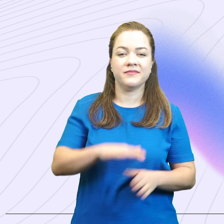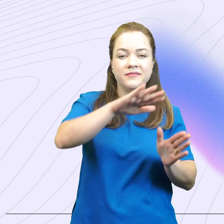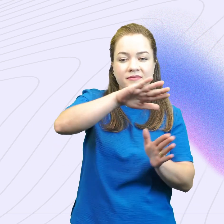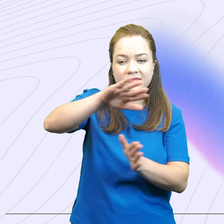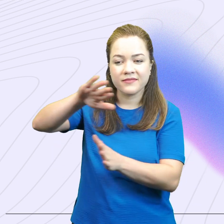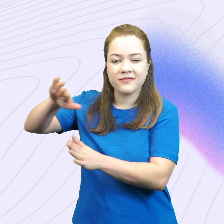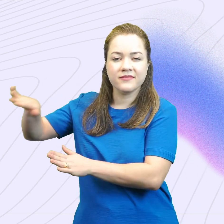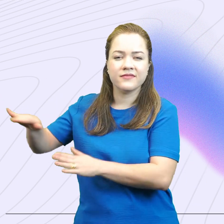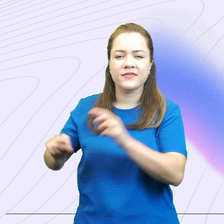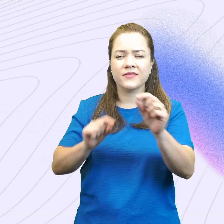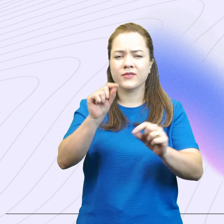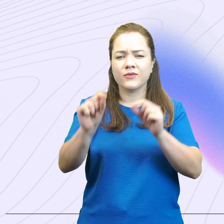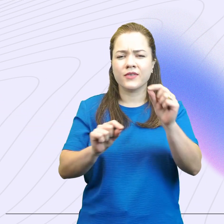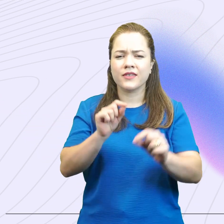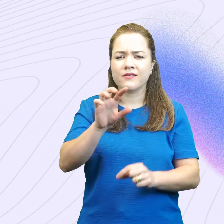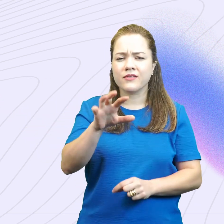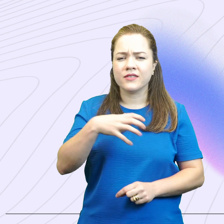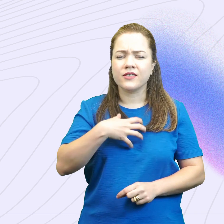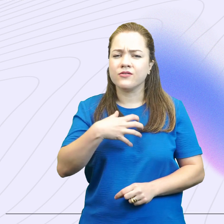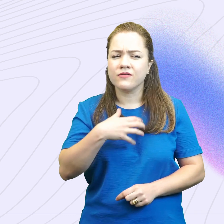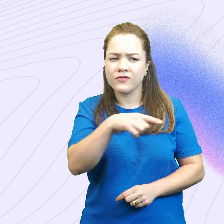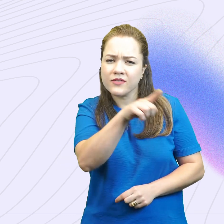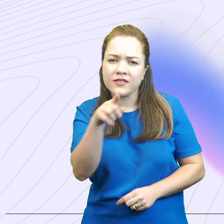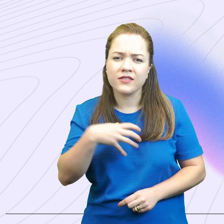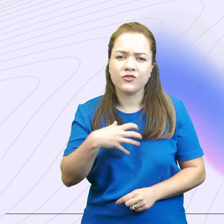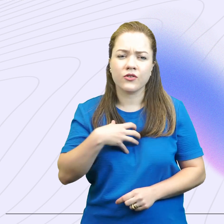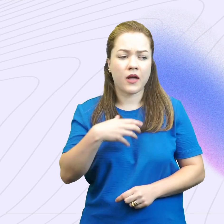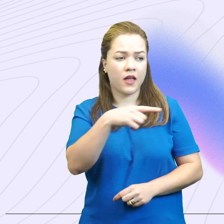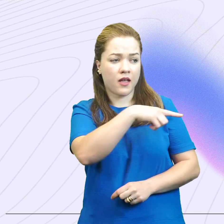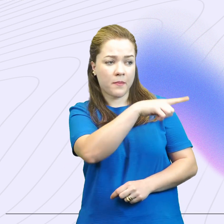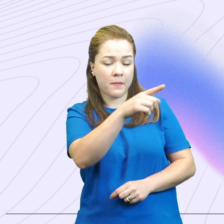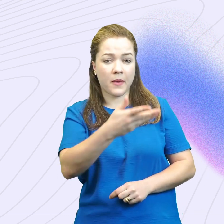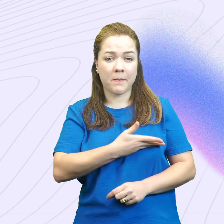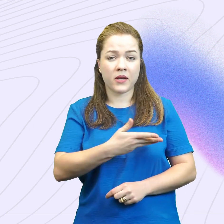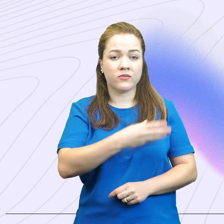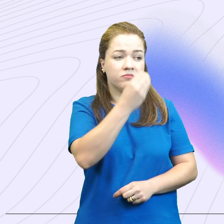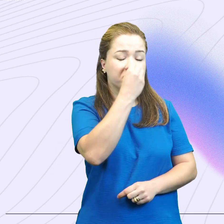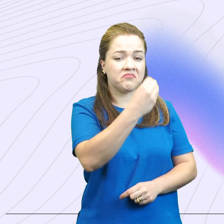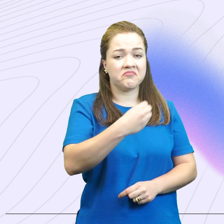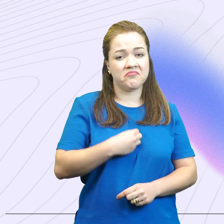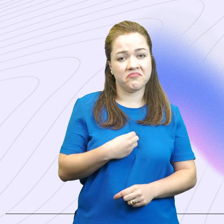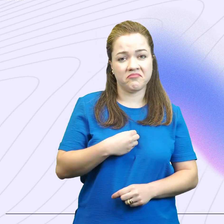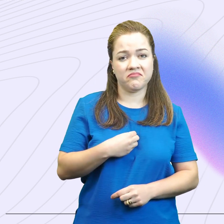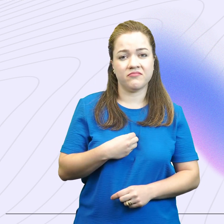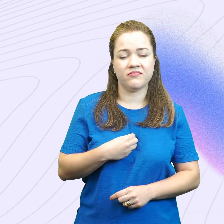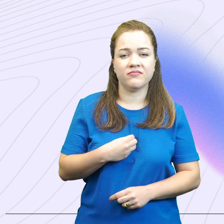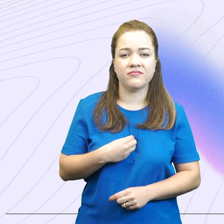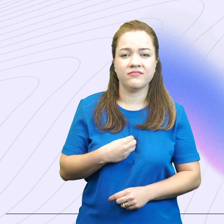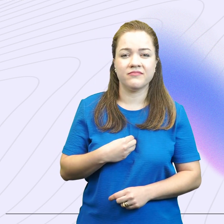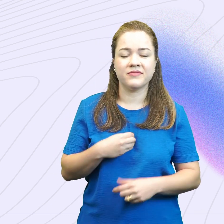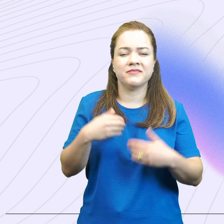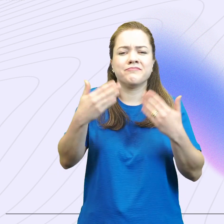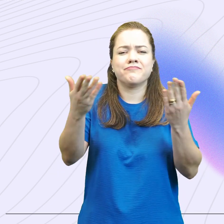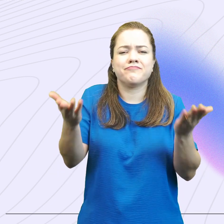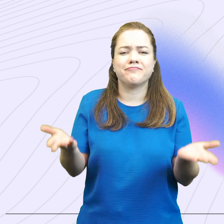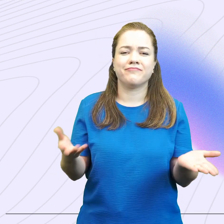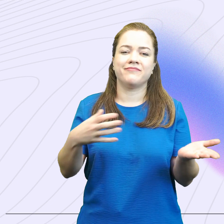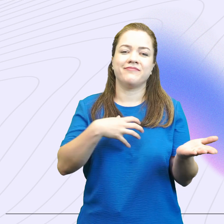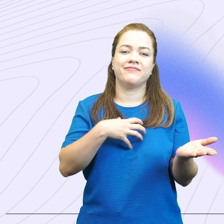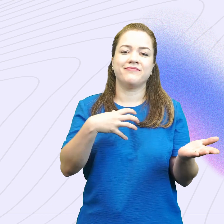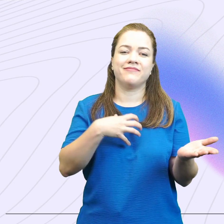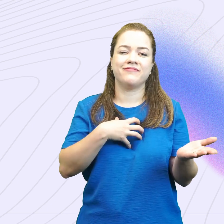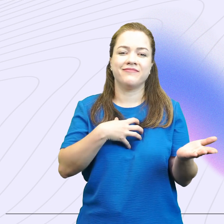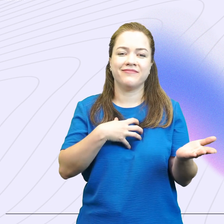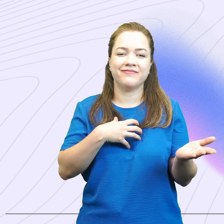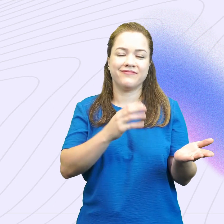O que vocês sentiram quando meus colegas me ignoraram? Qual que é o sentimento